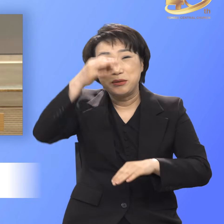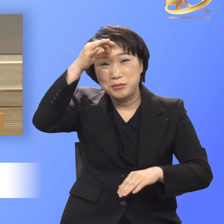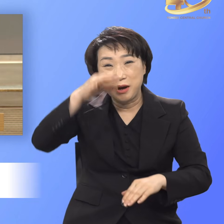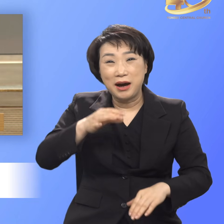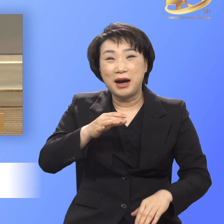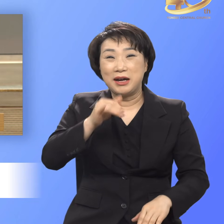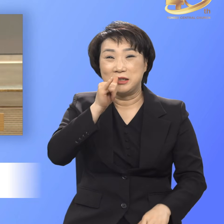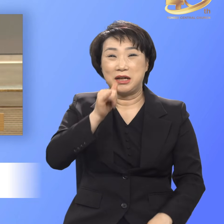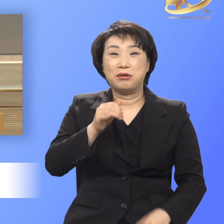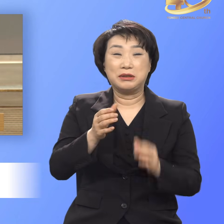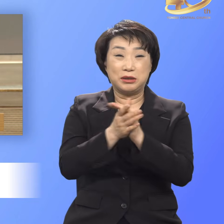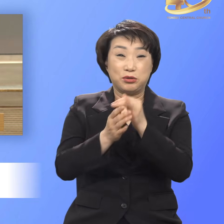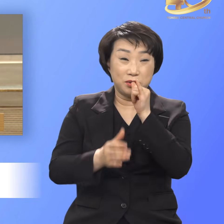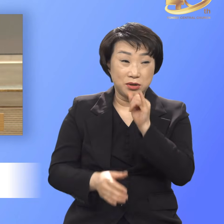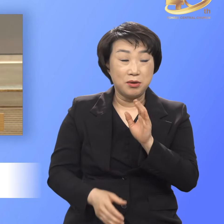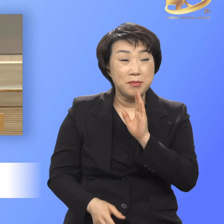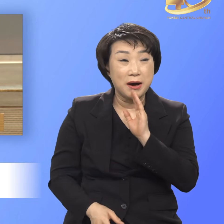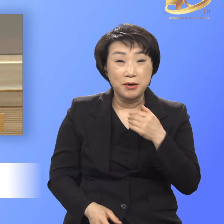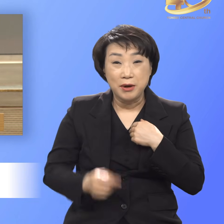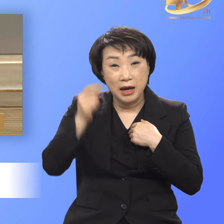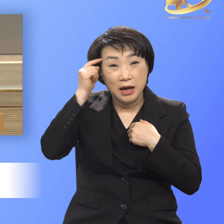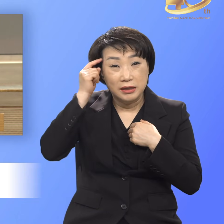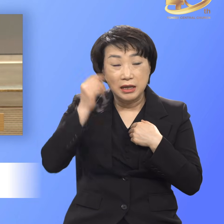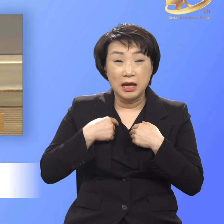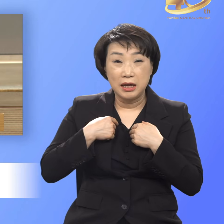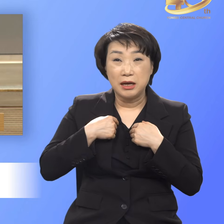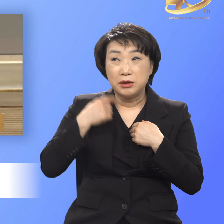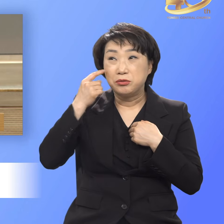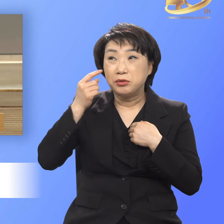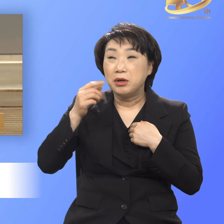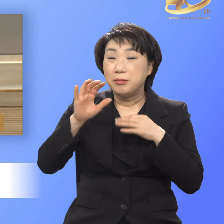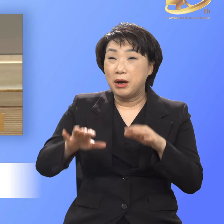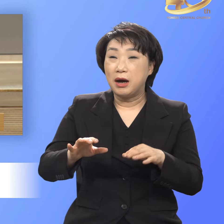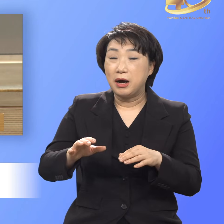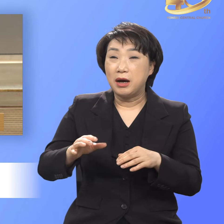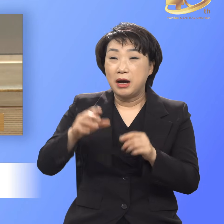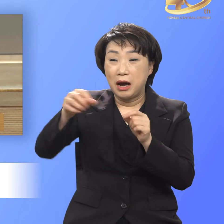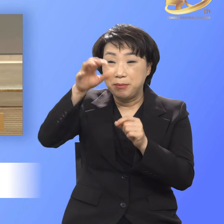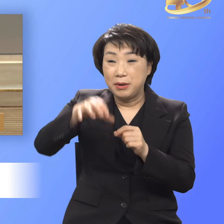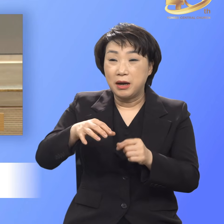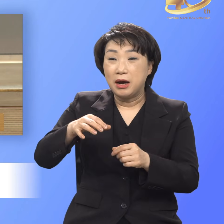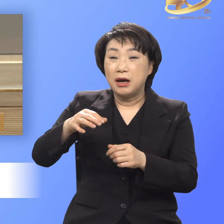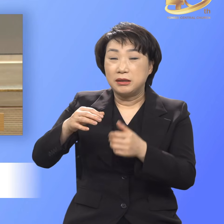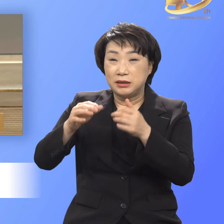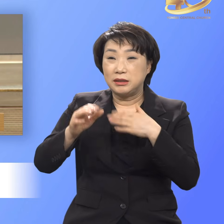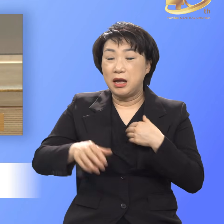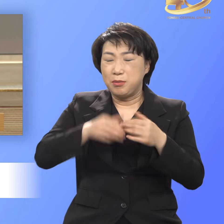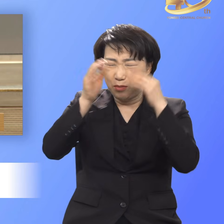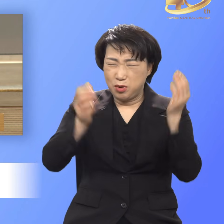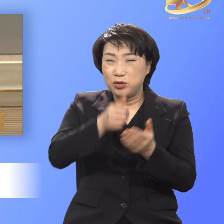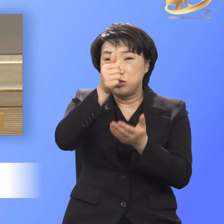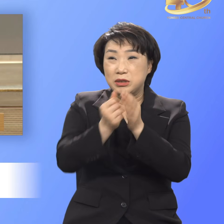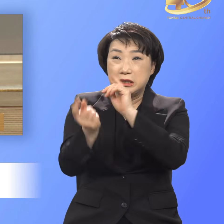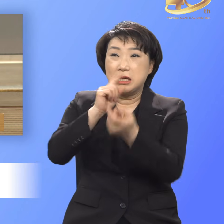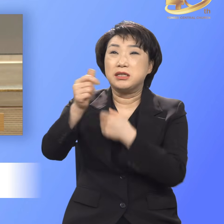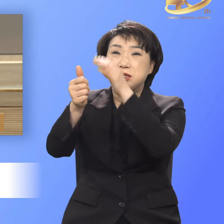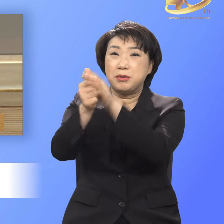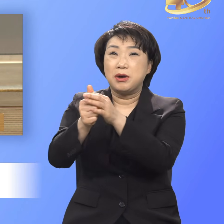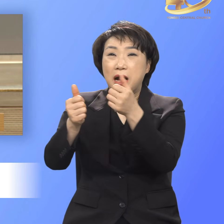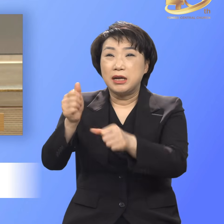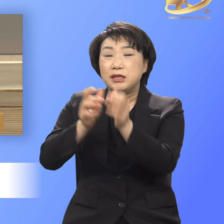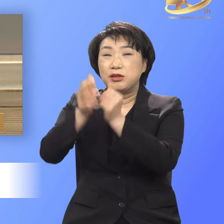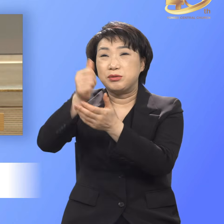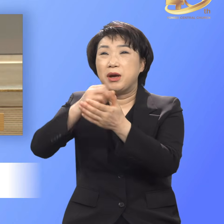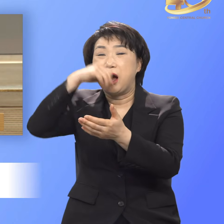왜 송구스러우냐? 내 눈앞에서 내 죄를 짊어지고 아들이 찢어져 죽는 모습을 봤으니